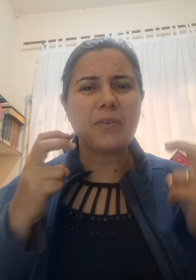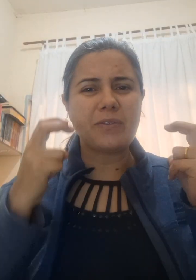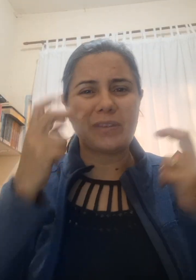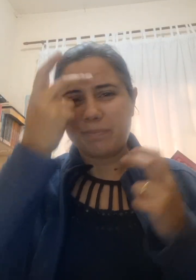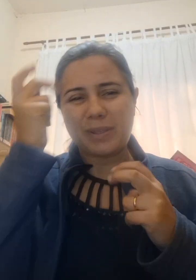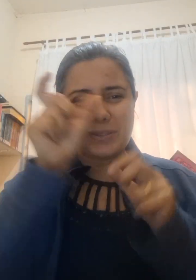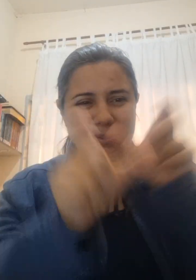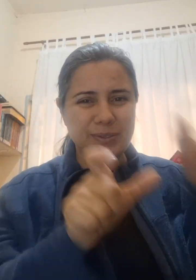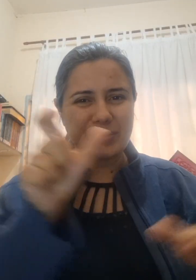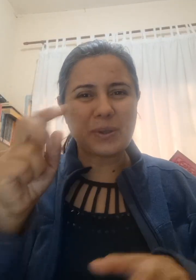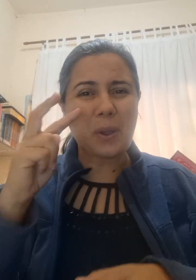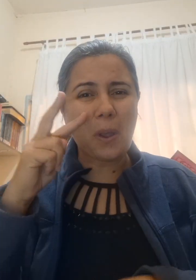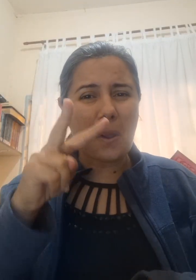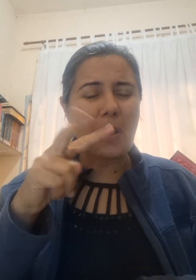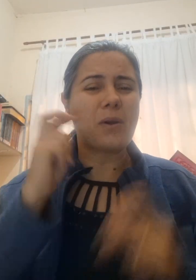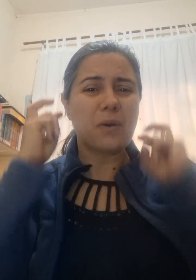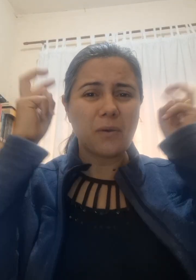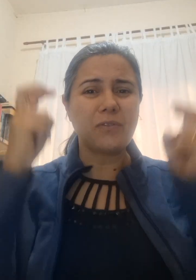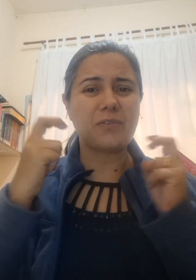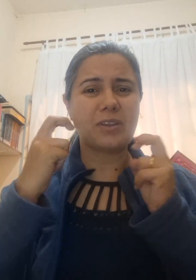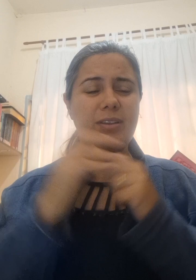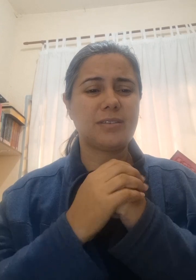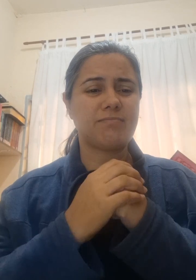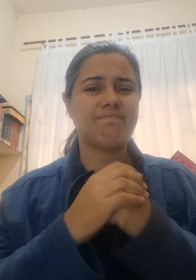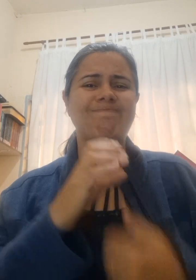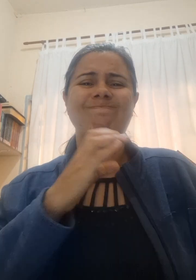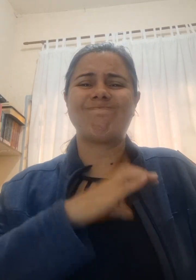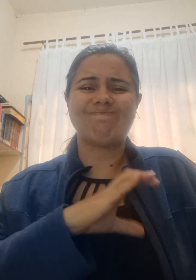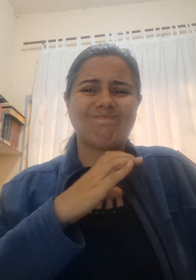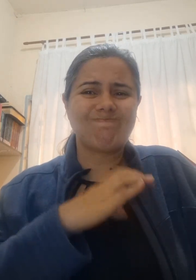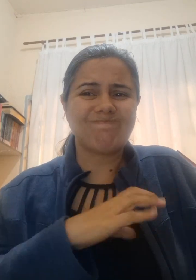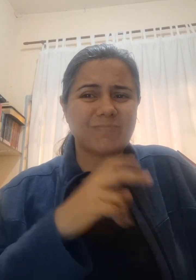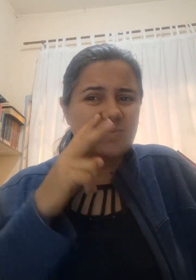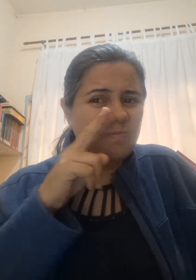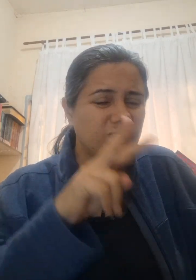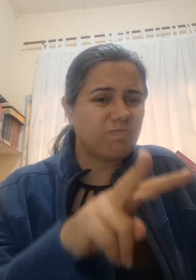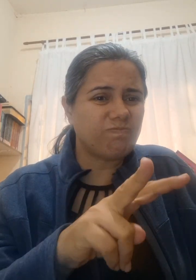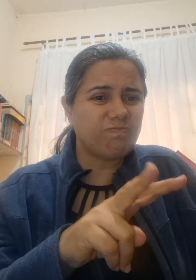pessoas, das ovelhas. Ele olha para elas com compaixão.